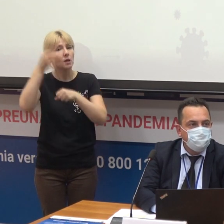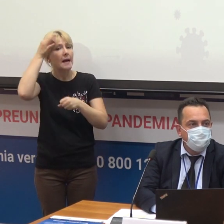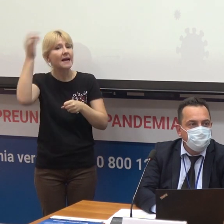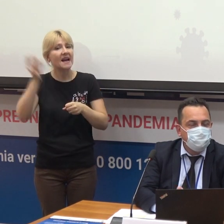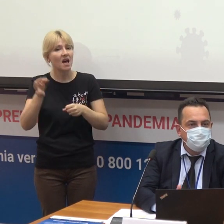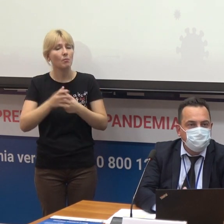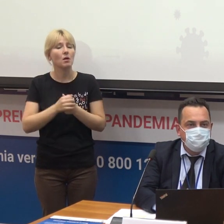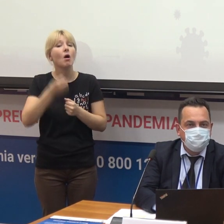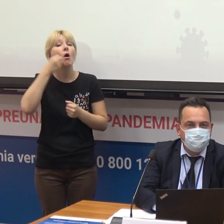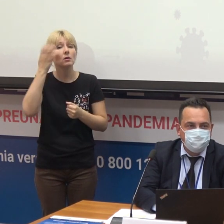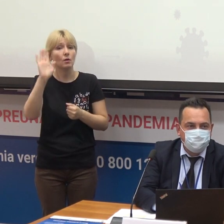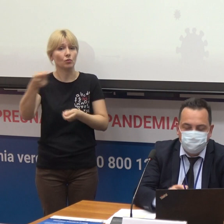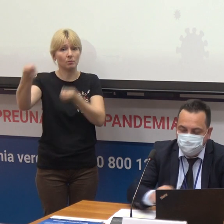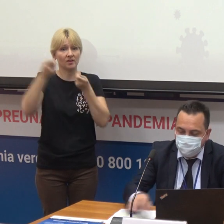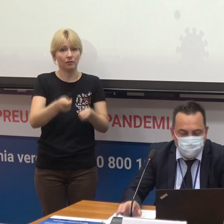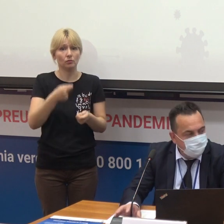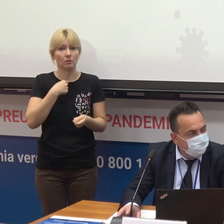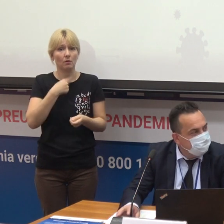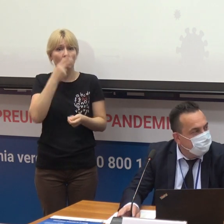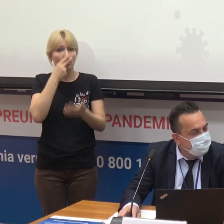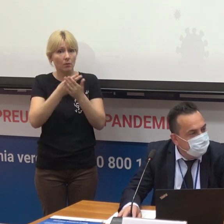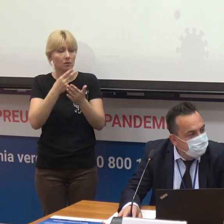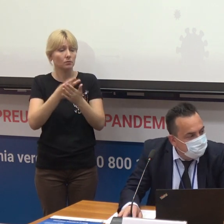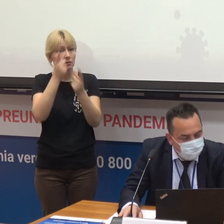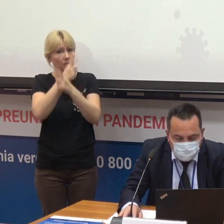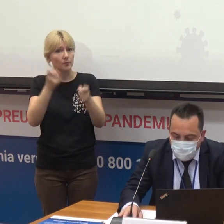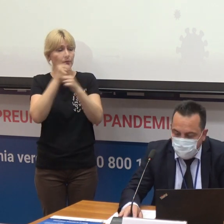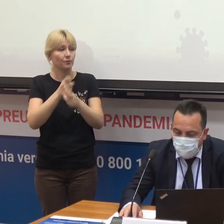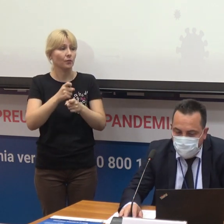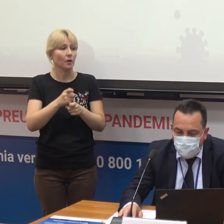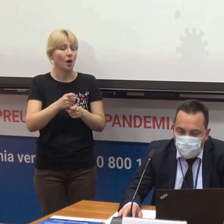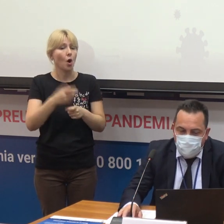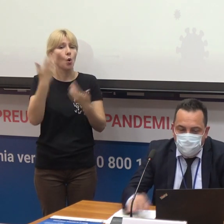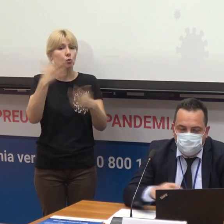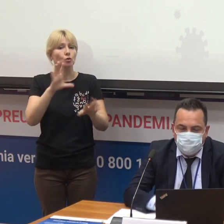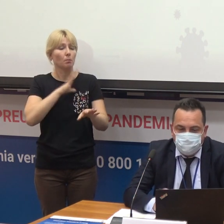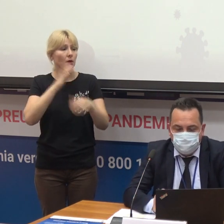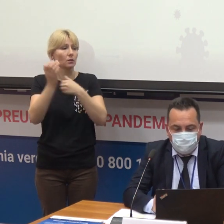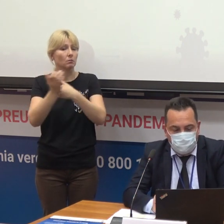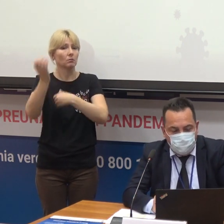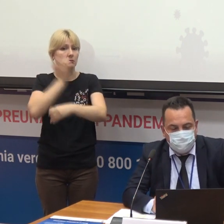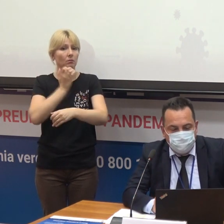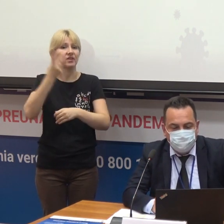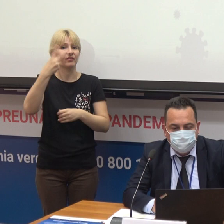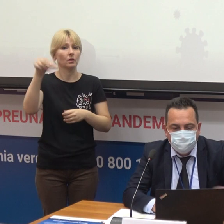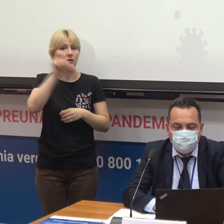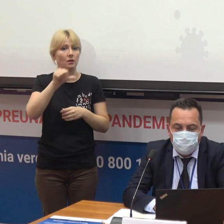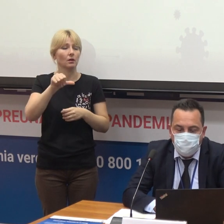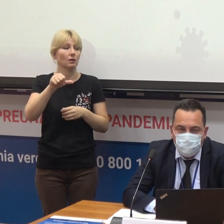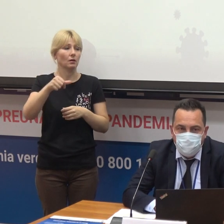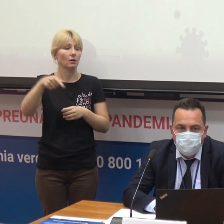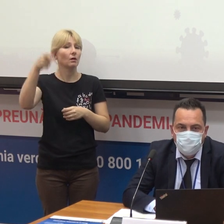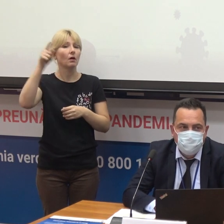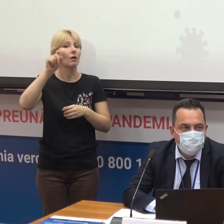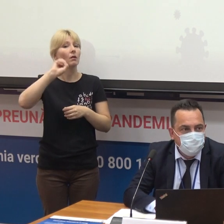acestea vor sosi în țară. Rezultatele din laboratorul german au fost expediate deja mai mult de două săptămâni.